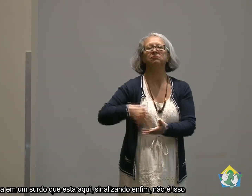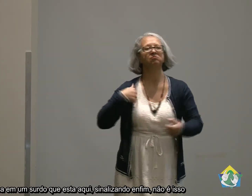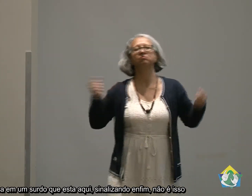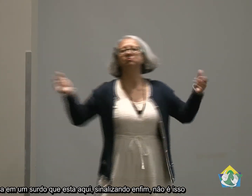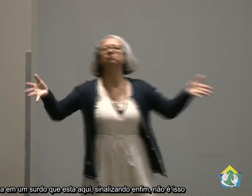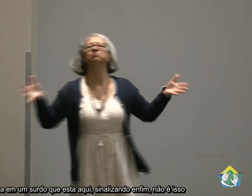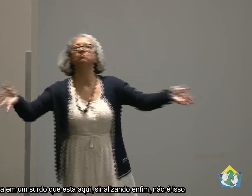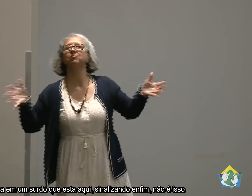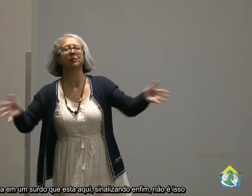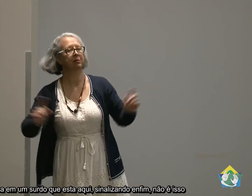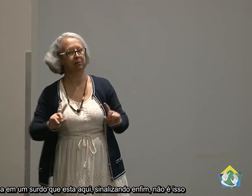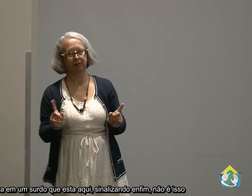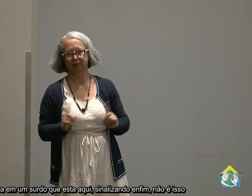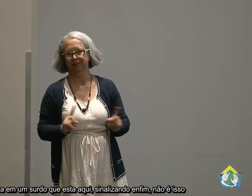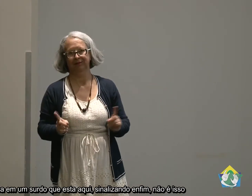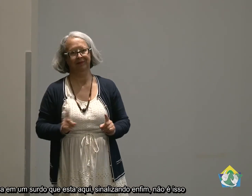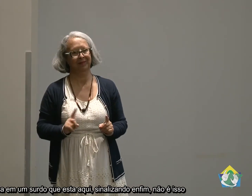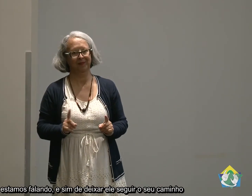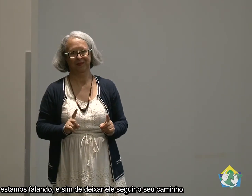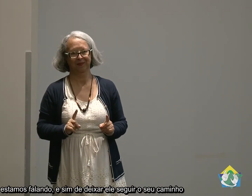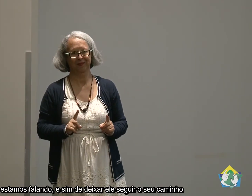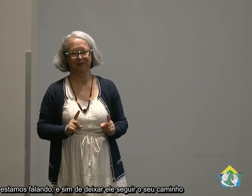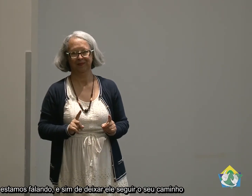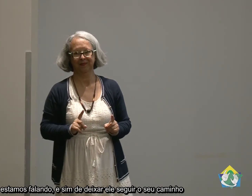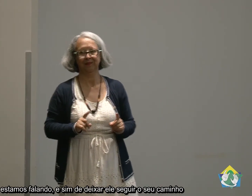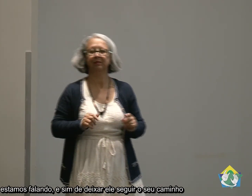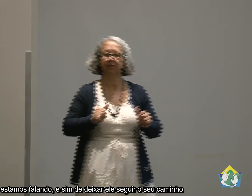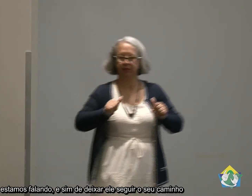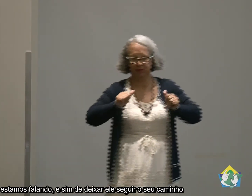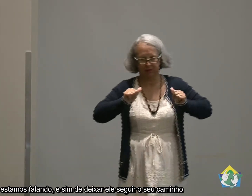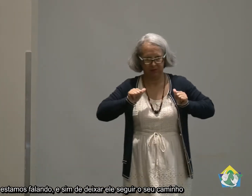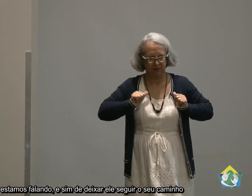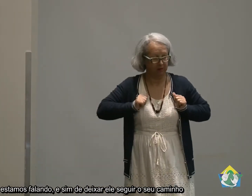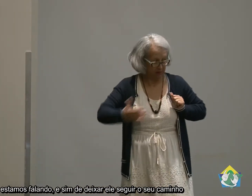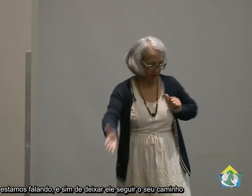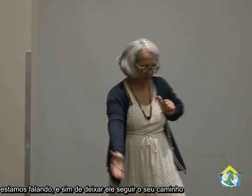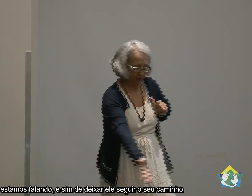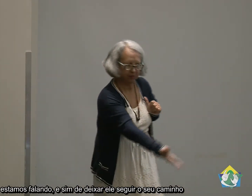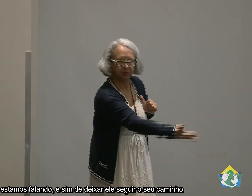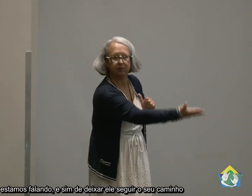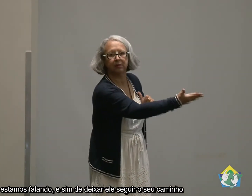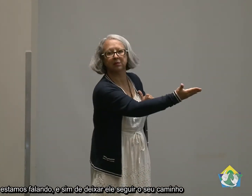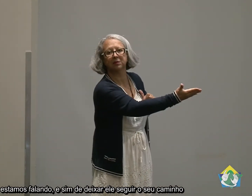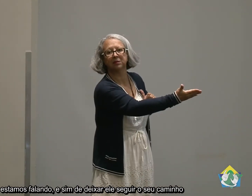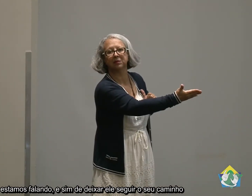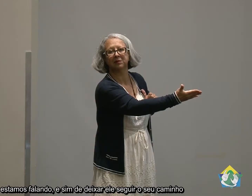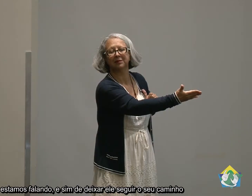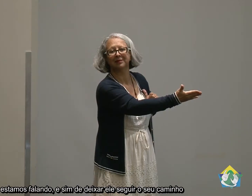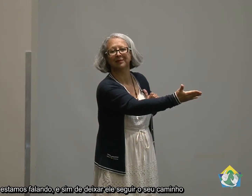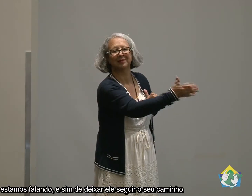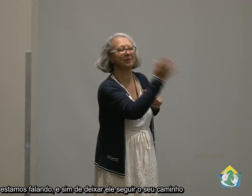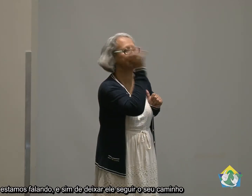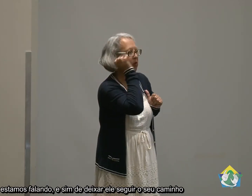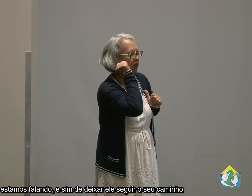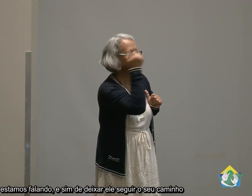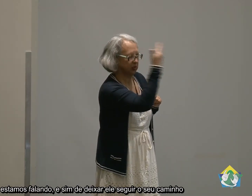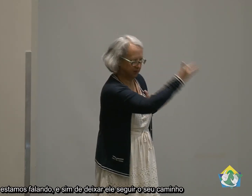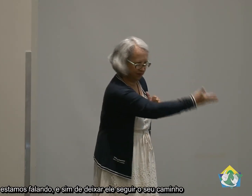né? Sinalizando, não é isso que a gente está falando. A gente está falando de deixar ele